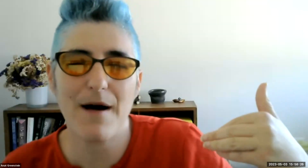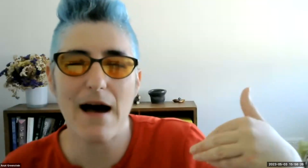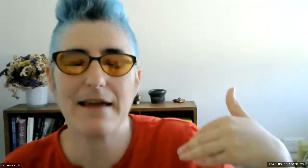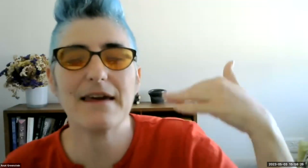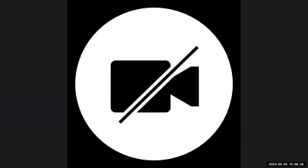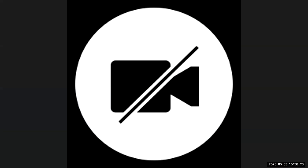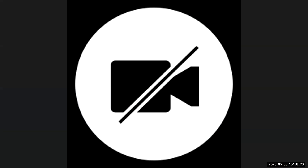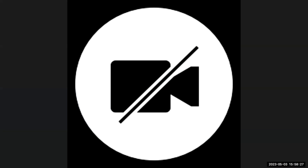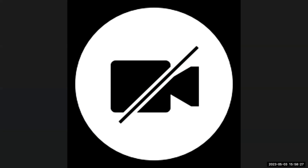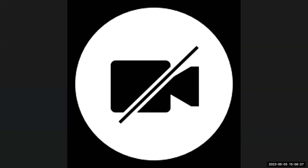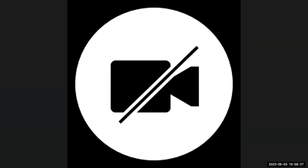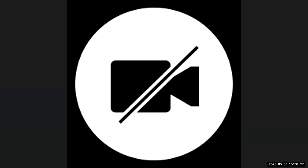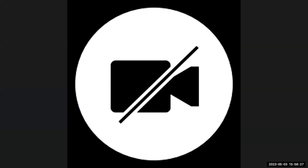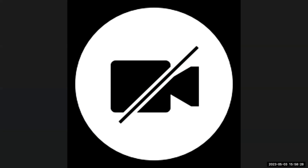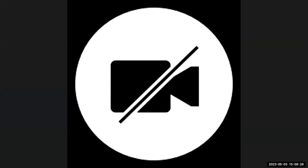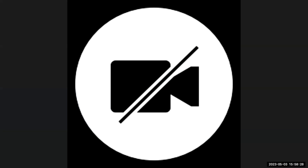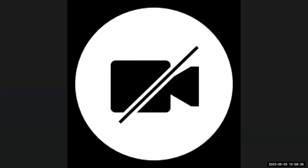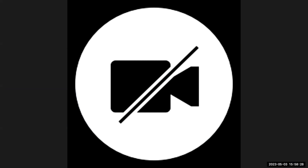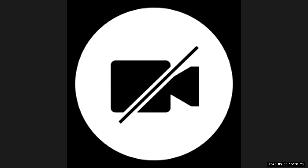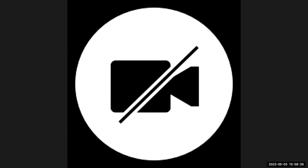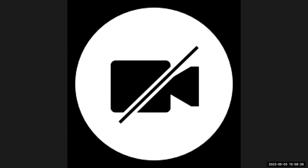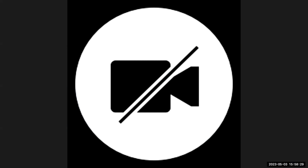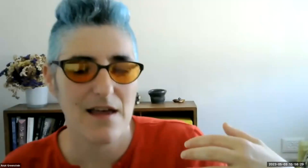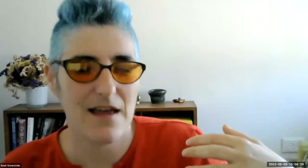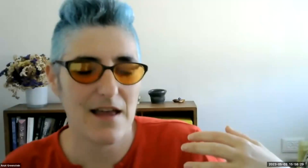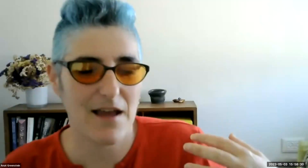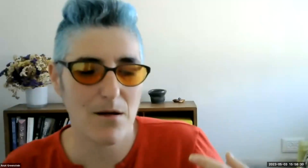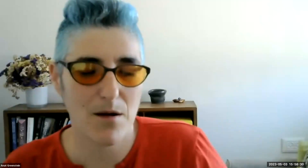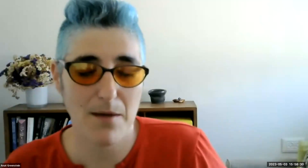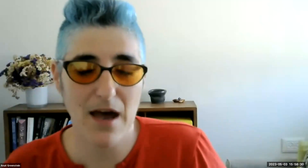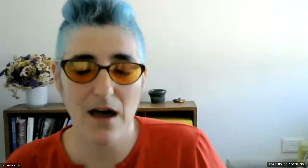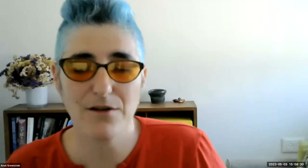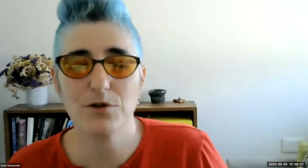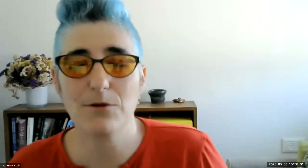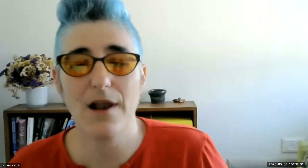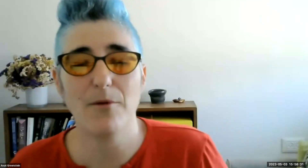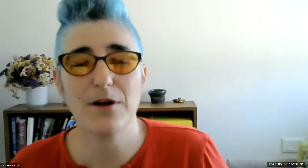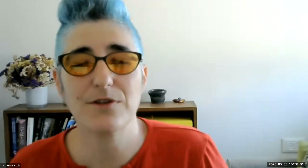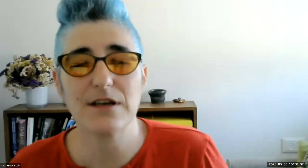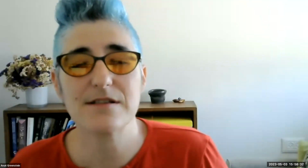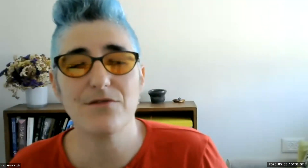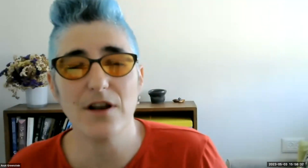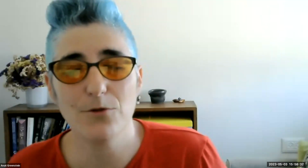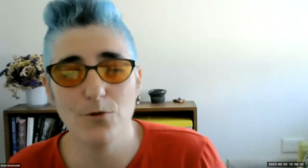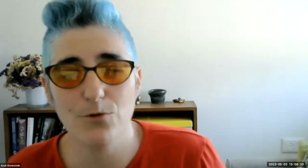בקצב המהיר הזה של הקפיטליזם, הם יחייבו אותנו להרבה יותר סבלנות,